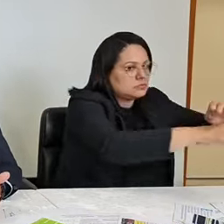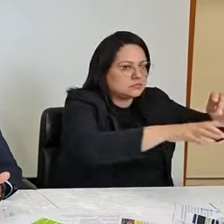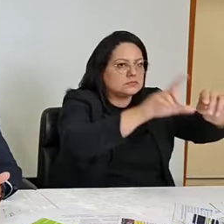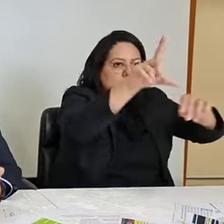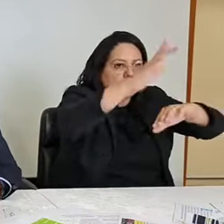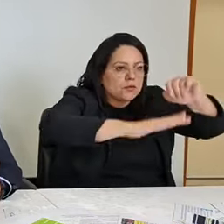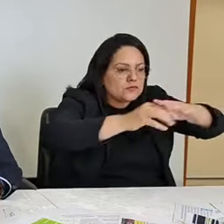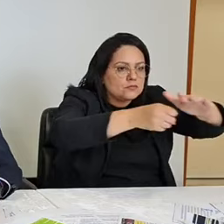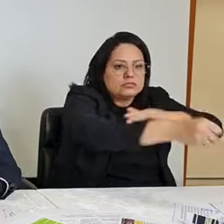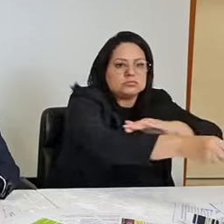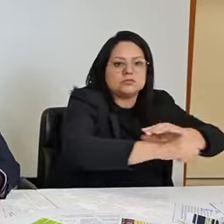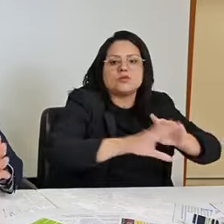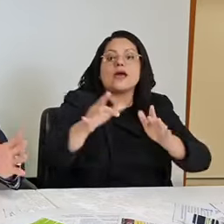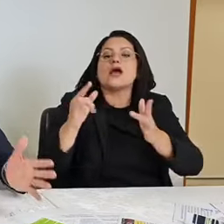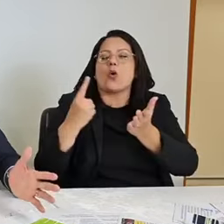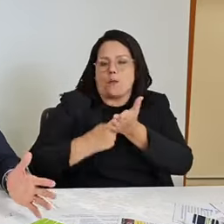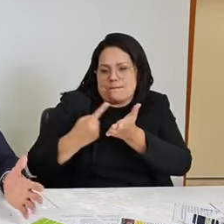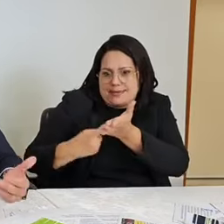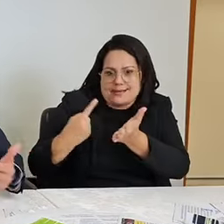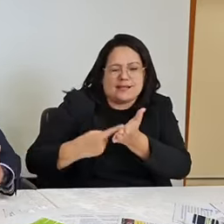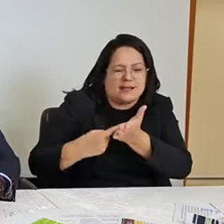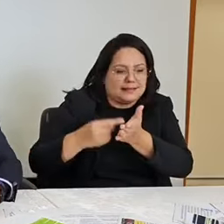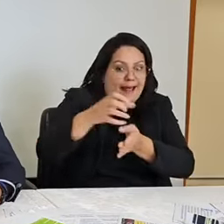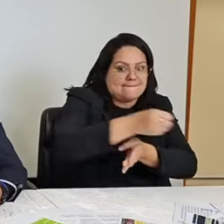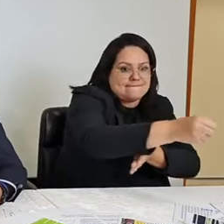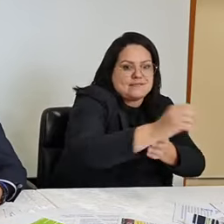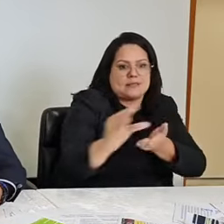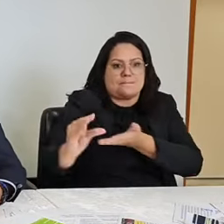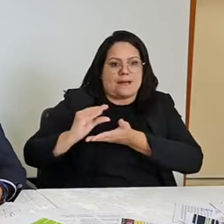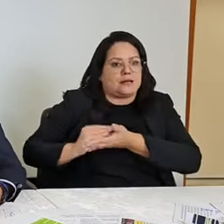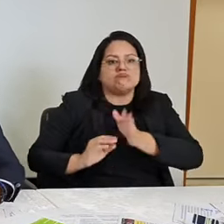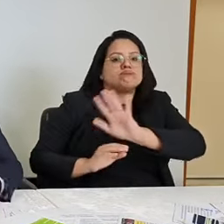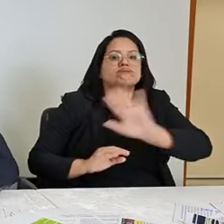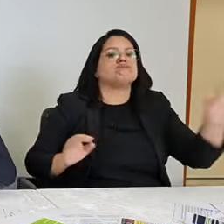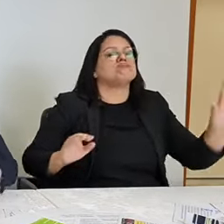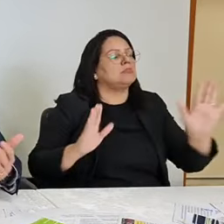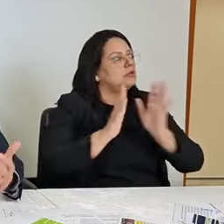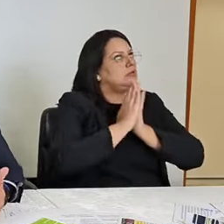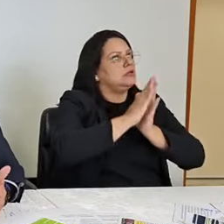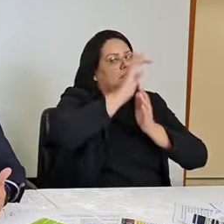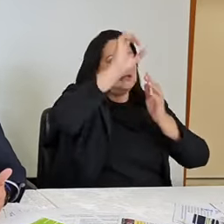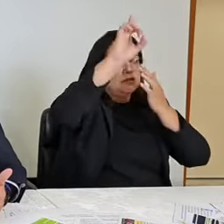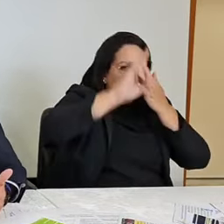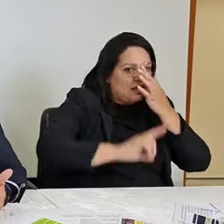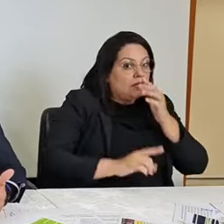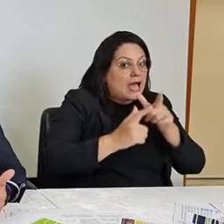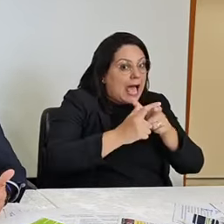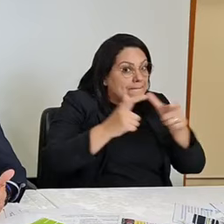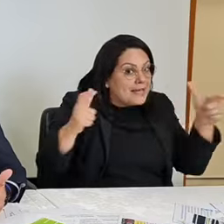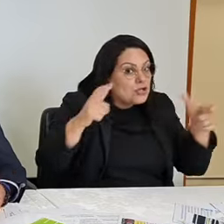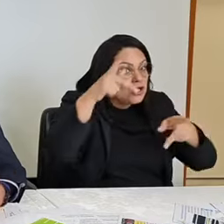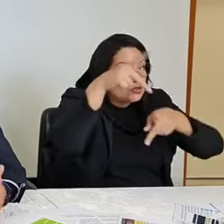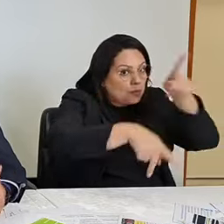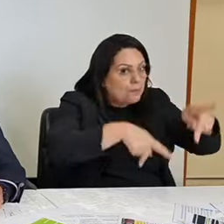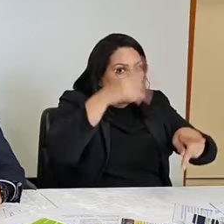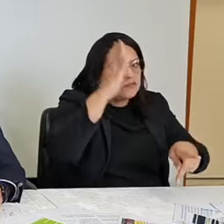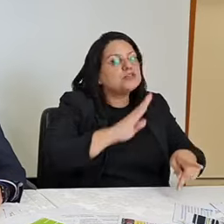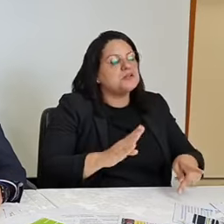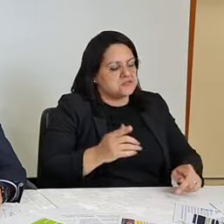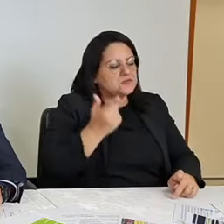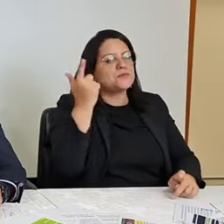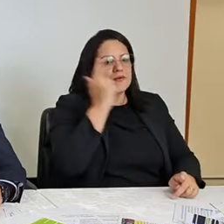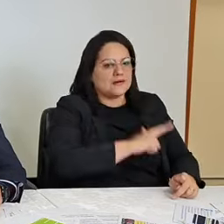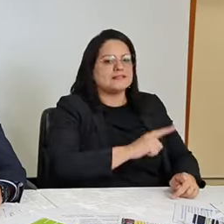lá de cá. E obviamente você vê que tem muita gente contra a gente, mas graças a Deus e graças à maior parte da população brasileira está conseguindo